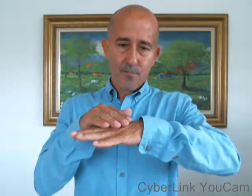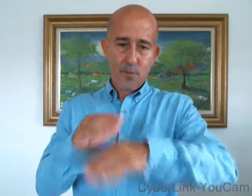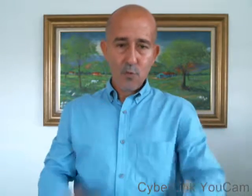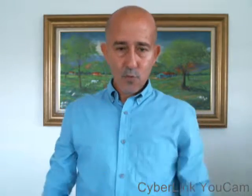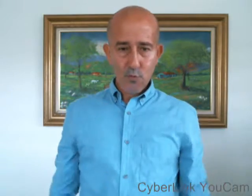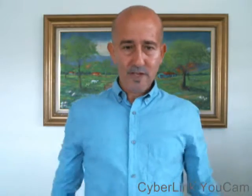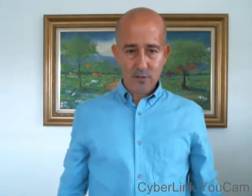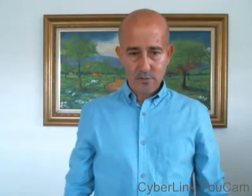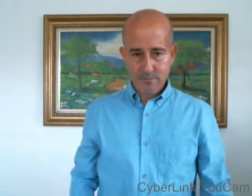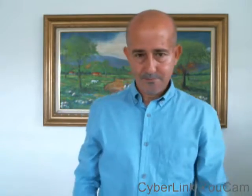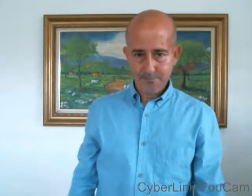Ungüento.